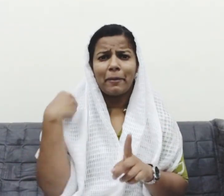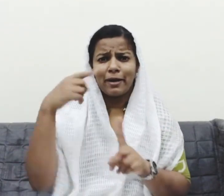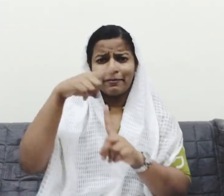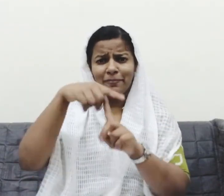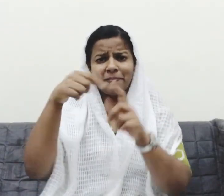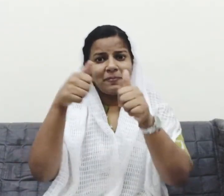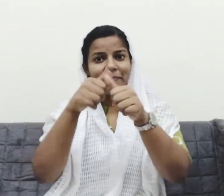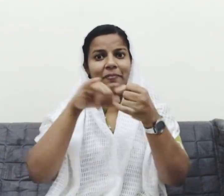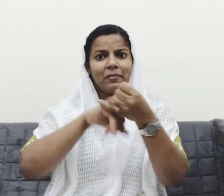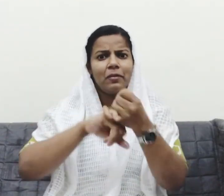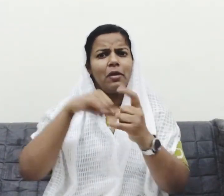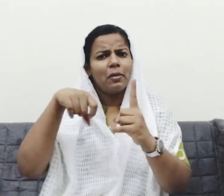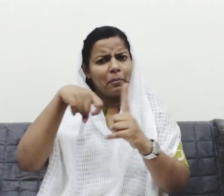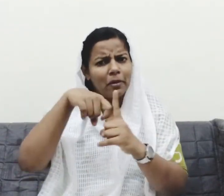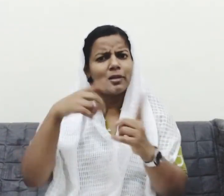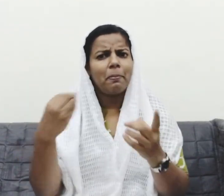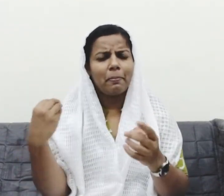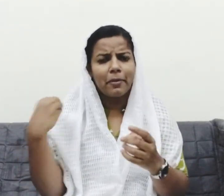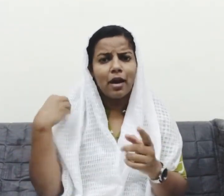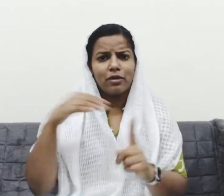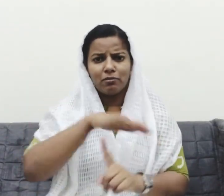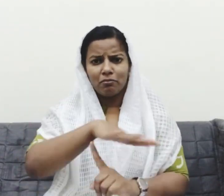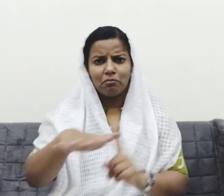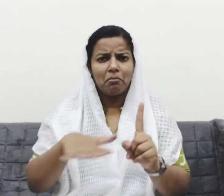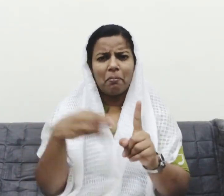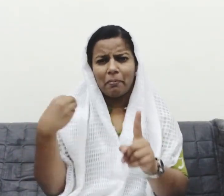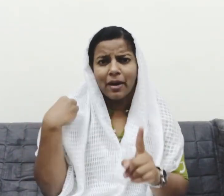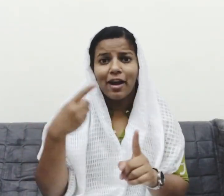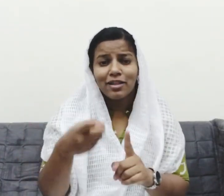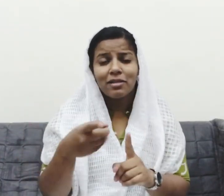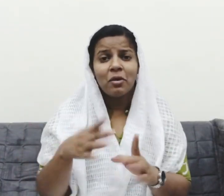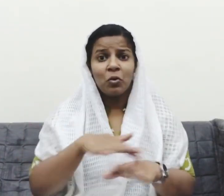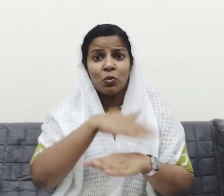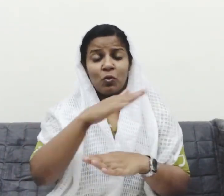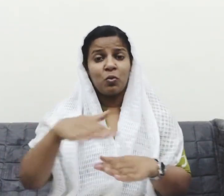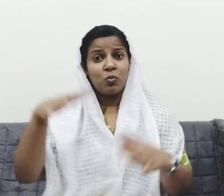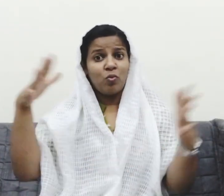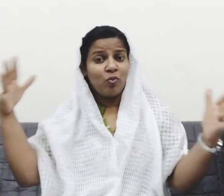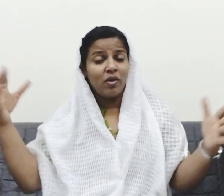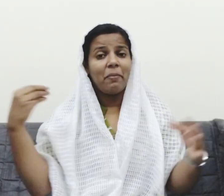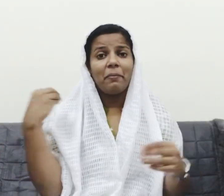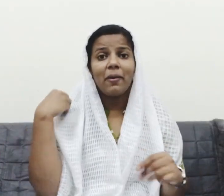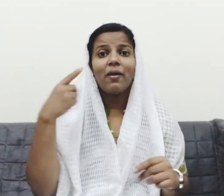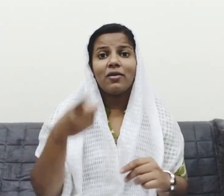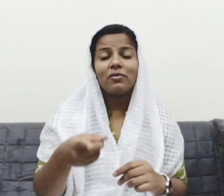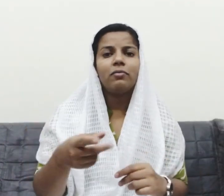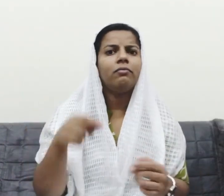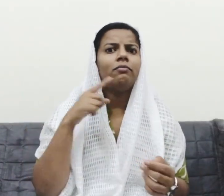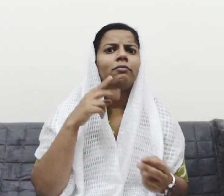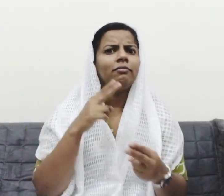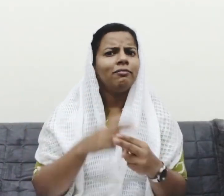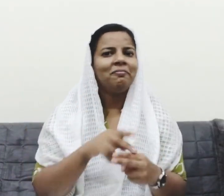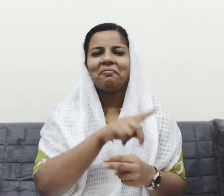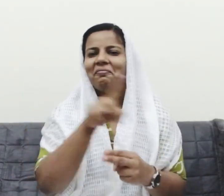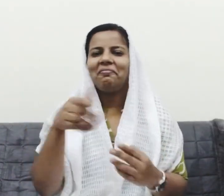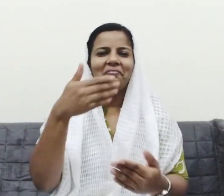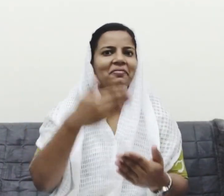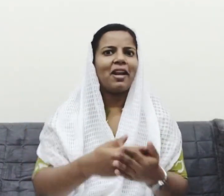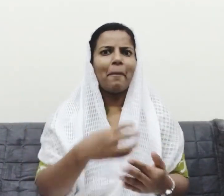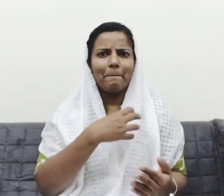ടാസ്ക് ആയിക്കോട്ടെ, നിങ്ങളുടെ മുമ്പിൽ ഏത് പ്രതിസന്ധിയുടെ മുമ്പിലാണ് നിങ്ങൾ നിൽക്കുന്നത്, ഏത് പർവ്വതമാണ് നിങ്ങളുടെ മുമ്പിൽ നിൽക്കുന്നത്, നിങ്ങളുടെ മുമ്പിൽ ഒന്നിനും നിൽക്കാൻ കഴിയത്തില്ല.